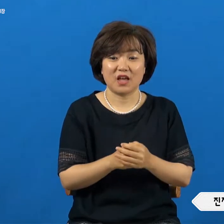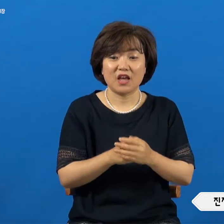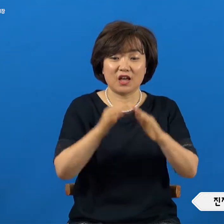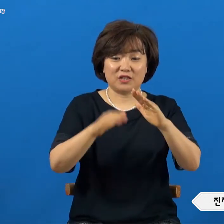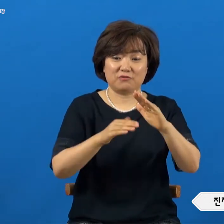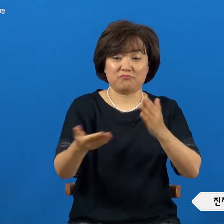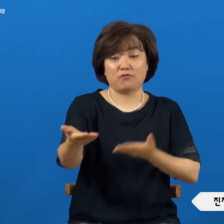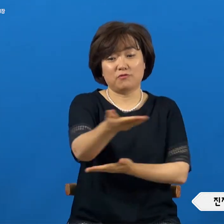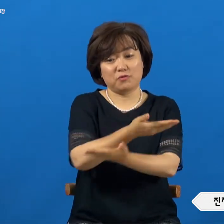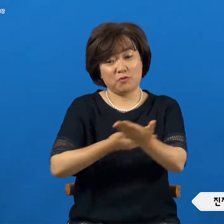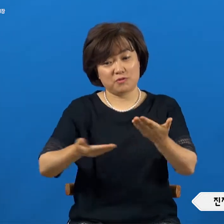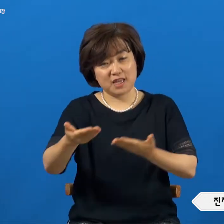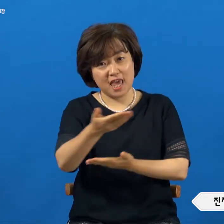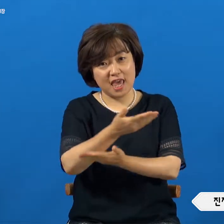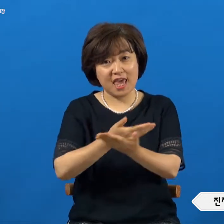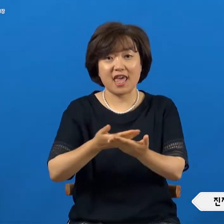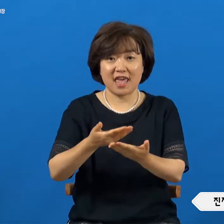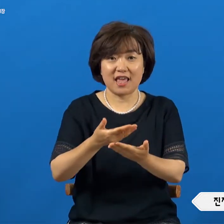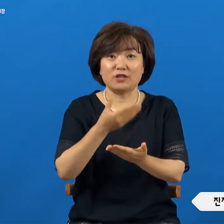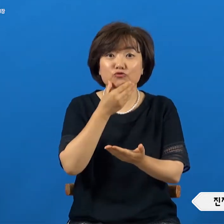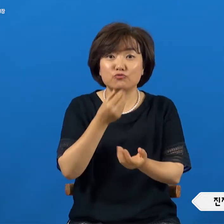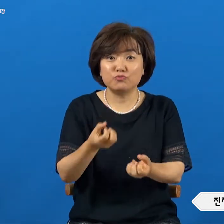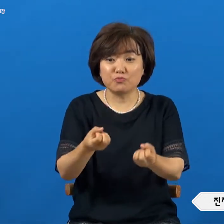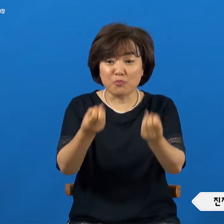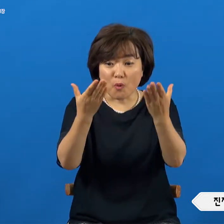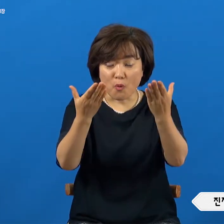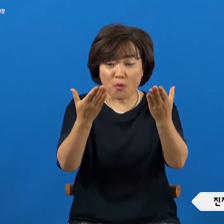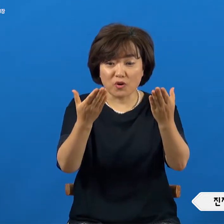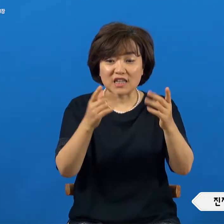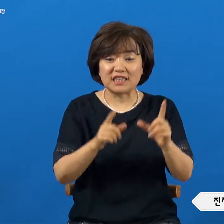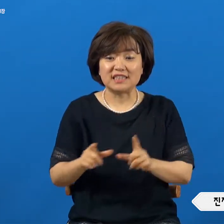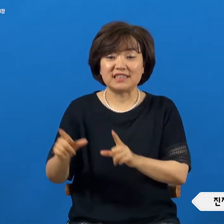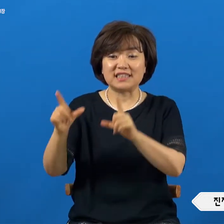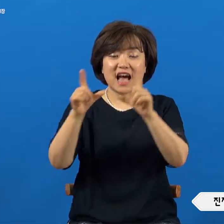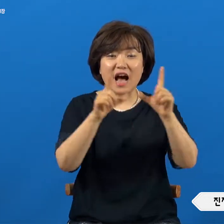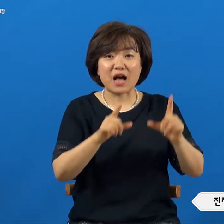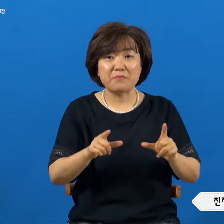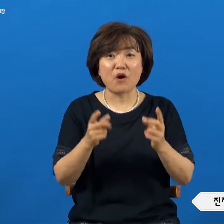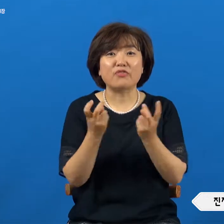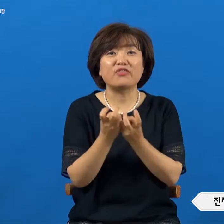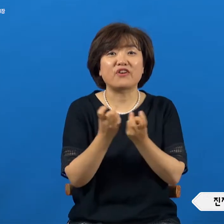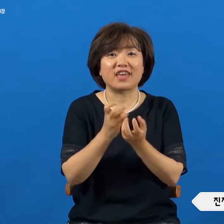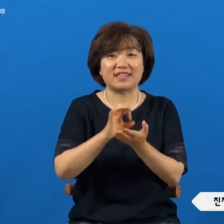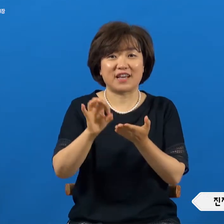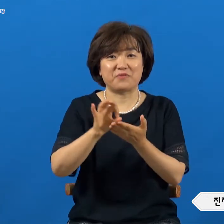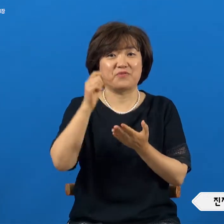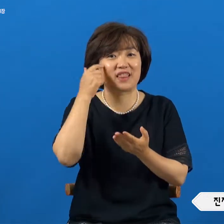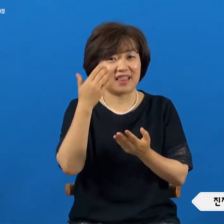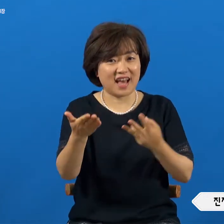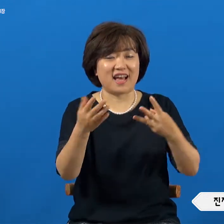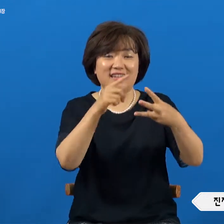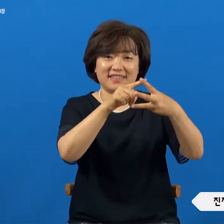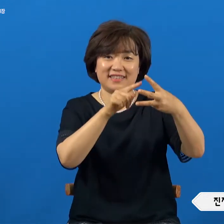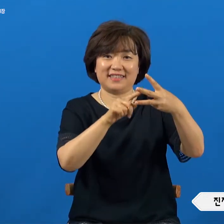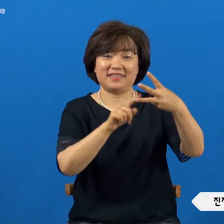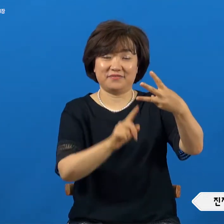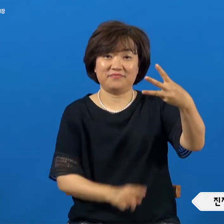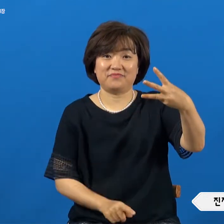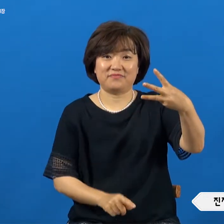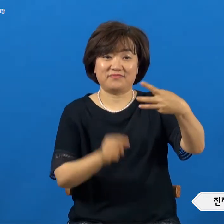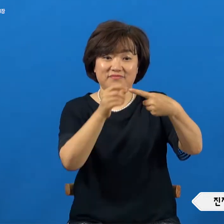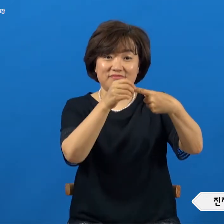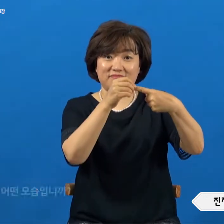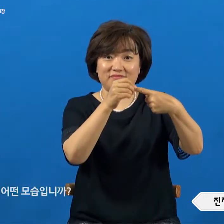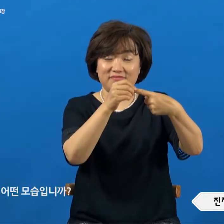우리 삶 가운데 적용할 부분들을 함께 살펴보고자 합니다. 먼저 첫째,